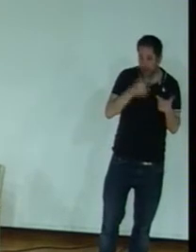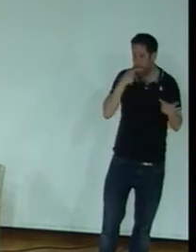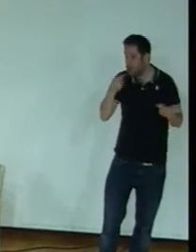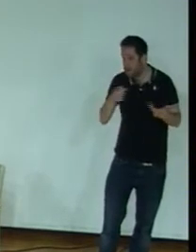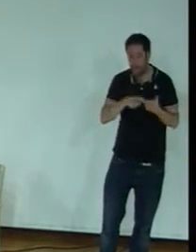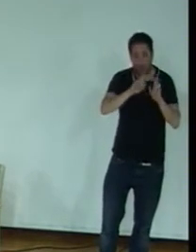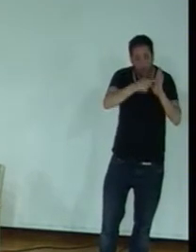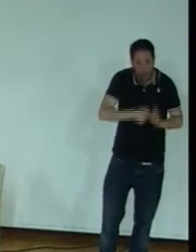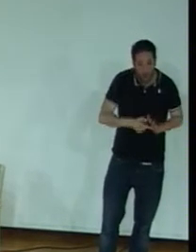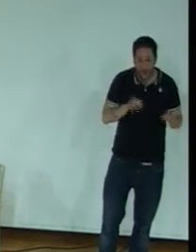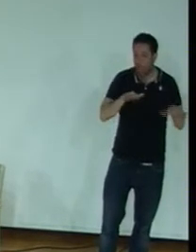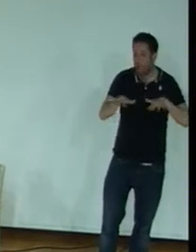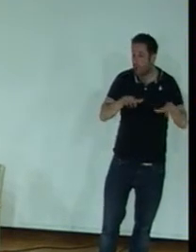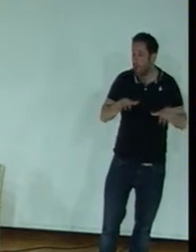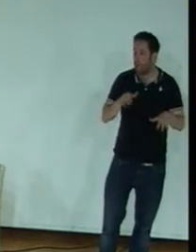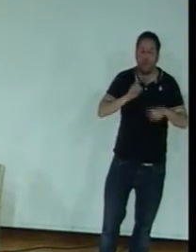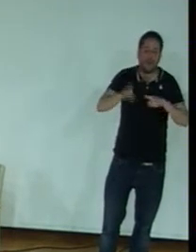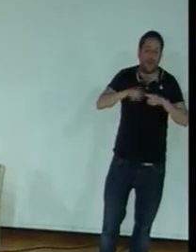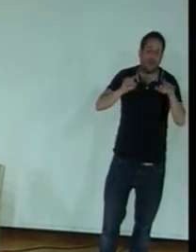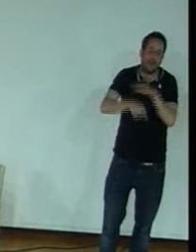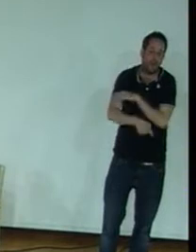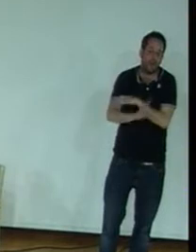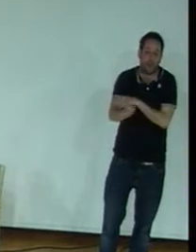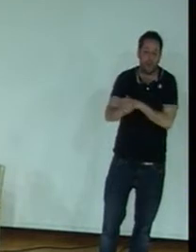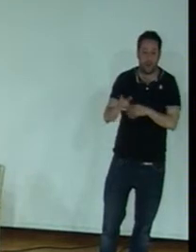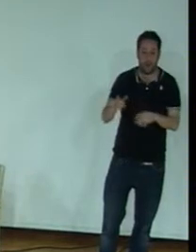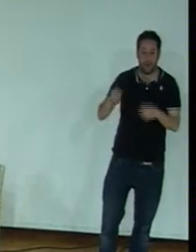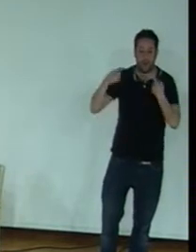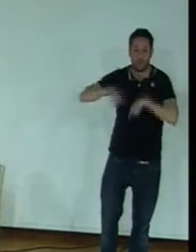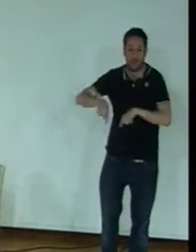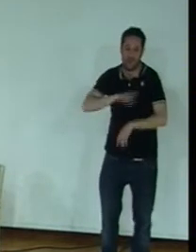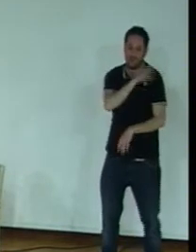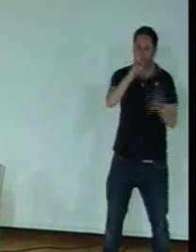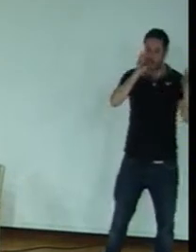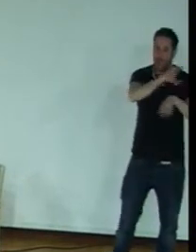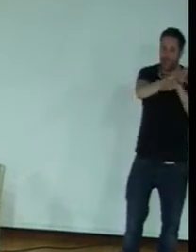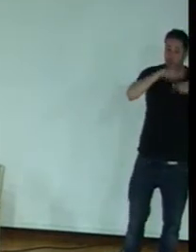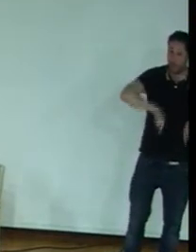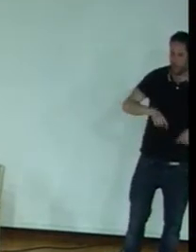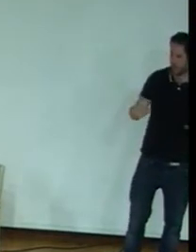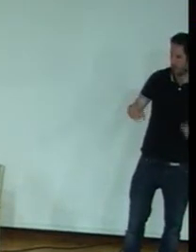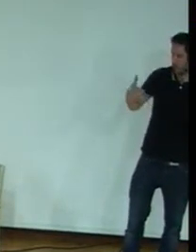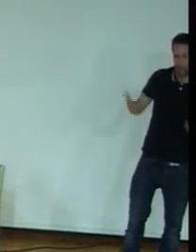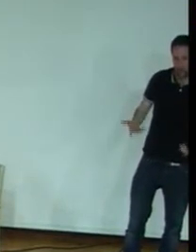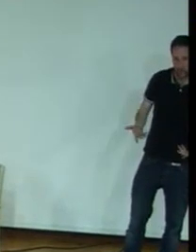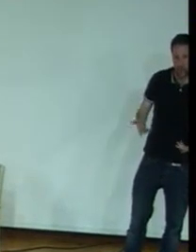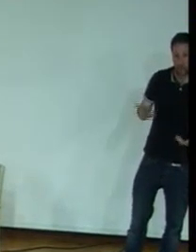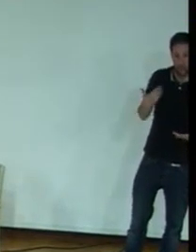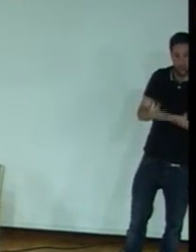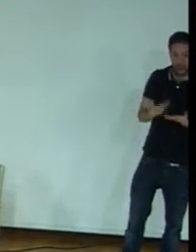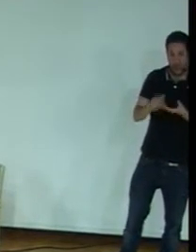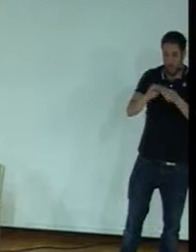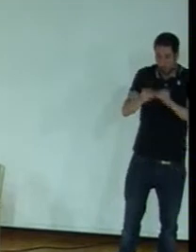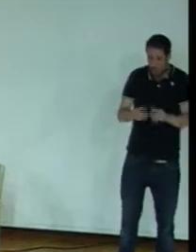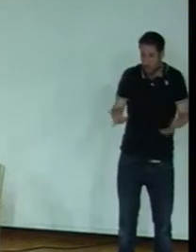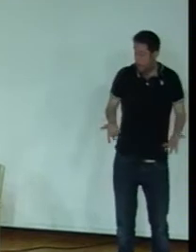derrière juridiques, dont notamment les moyens, je ne vais pas rentrer dans le détail précis, mais dans les contre-pouvoirs qui existent au niveau de la loi renseignement, et qui posent réellement